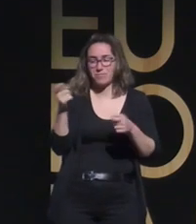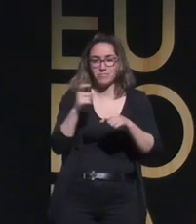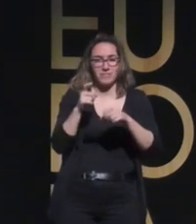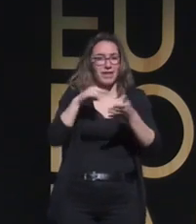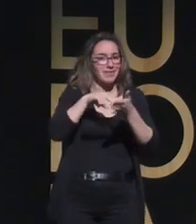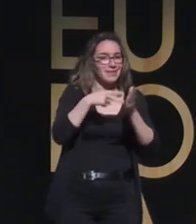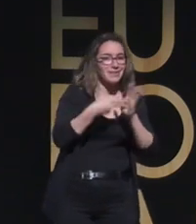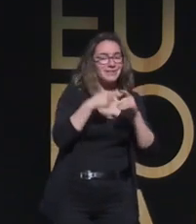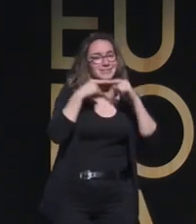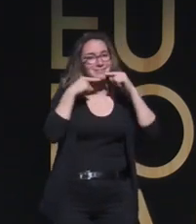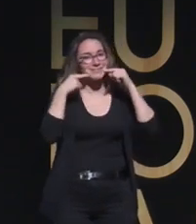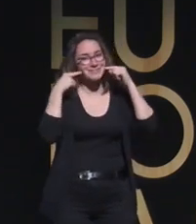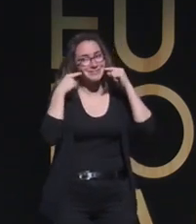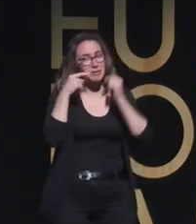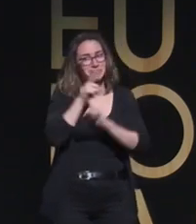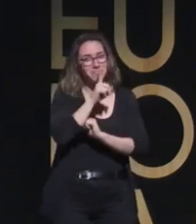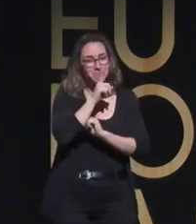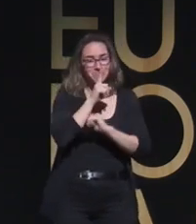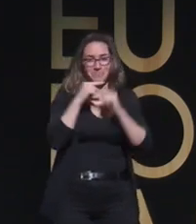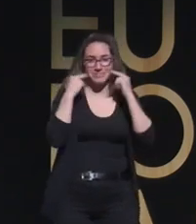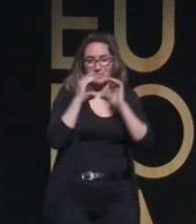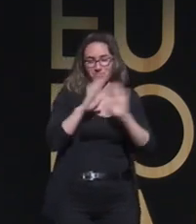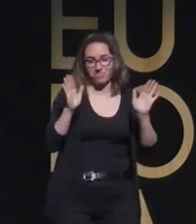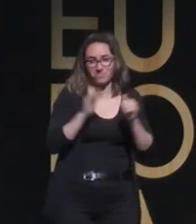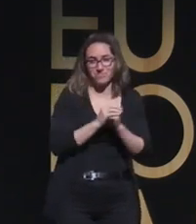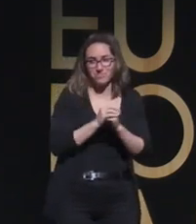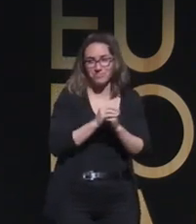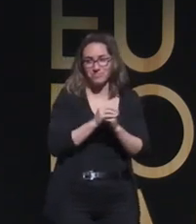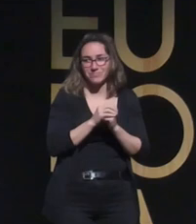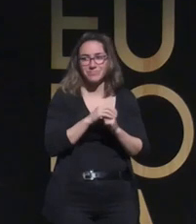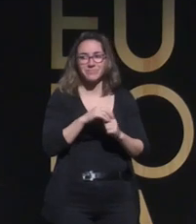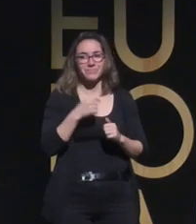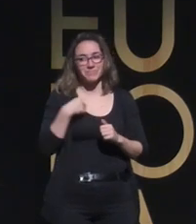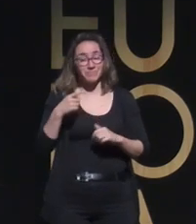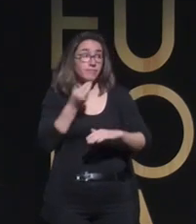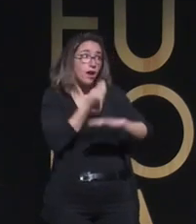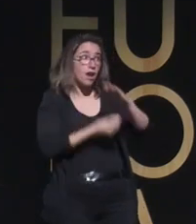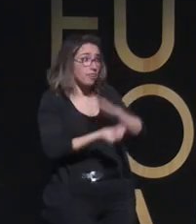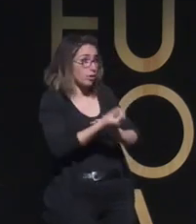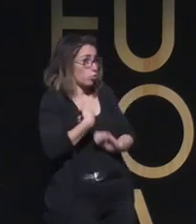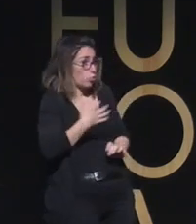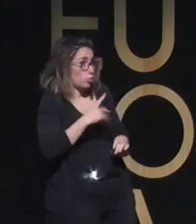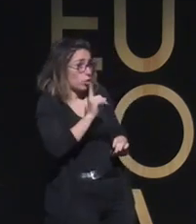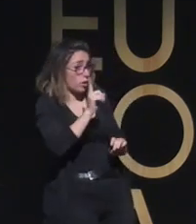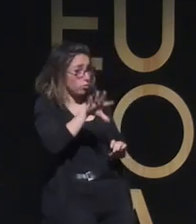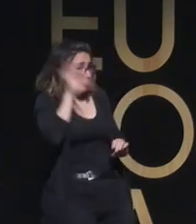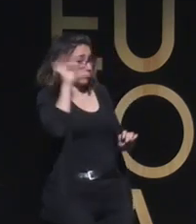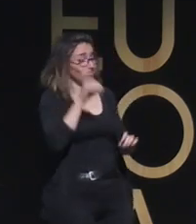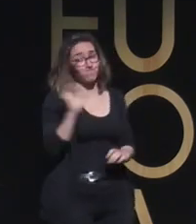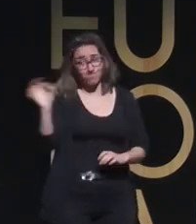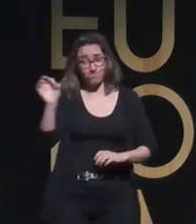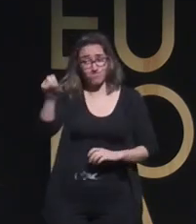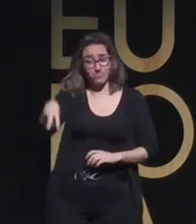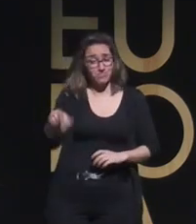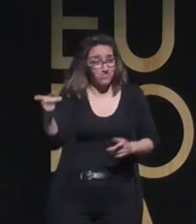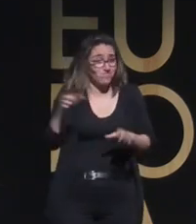sonreír y saludar. O sea, te queda como... Yo no he elegido nacer y tú pensando, pues es que tienes razón. Mala suerte, hijo, pues te ha tocado. Y te